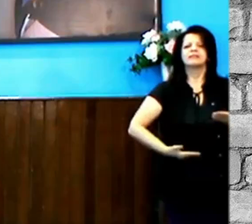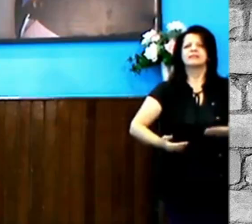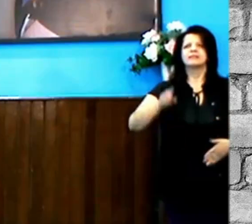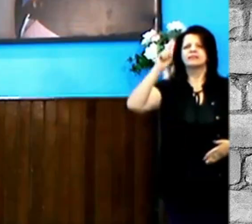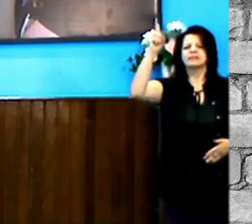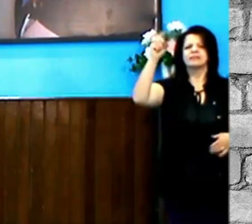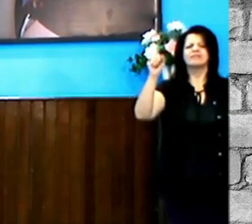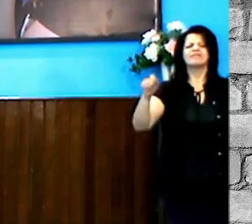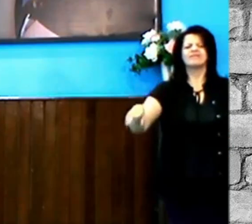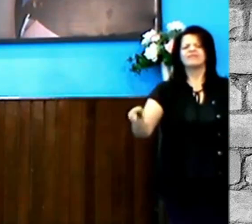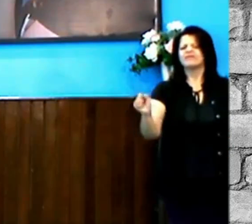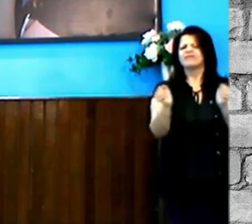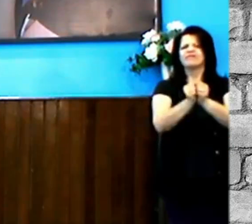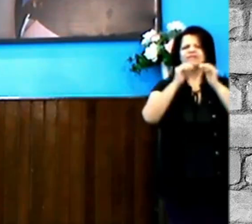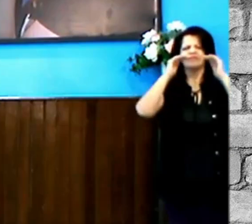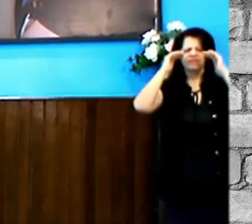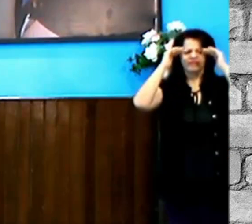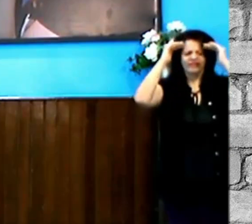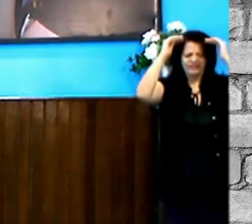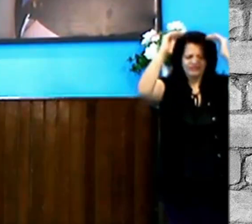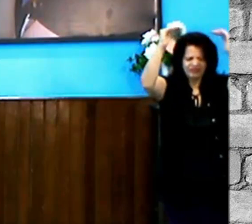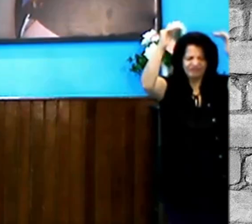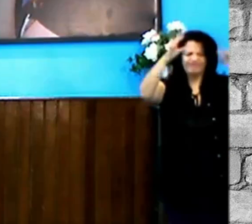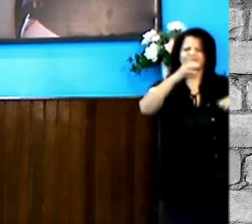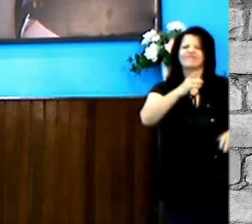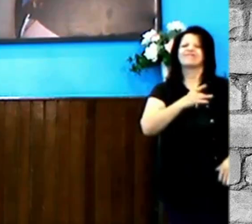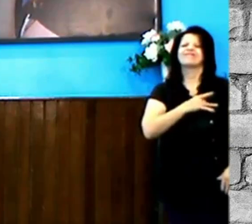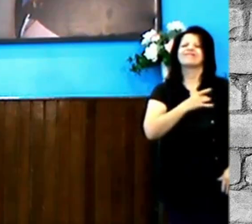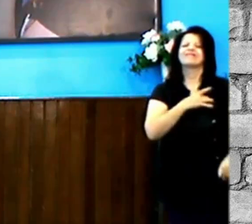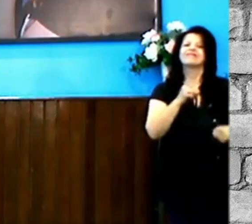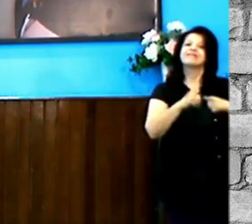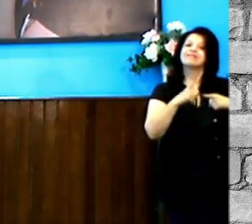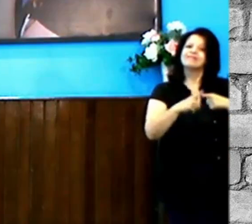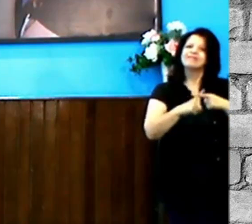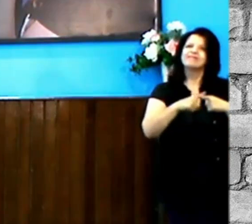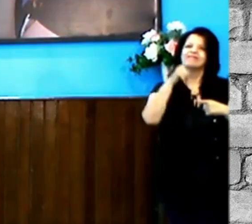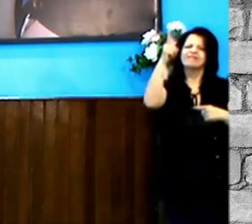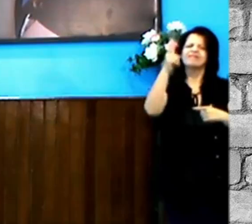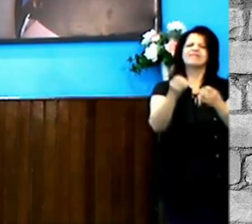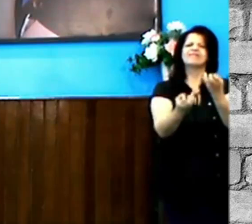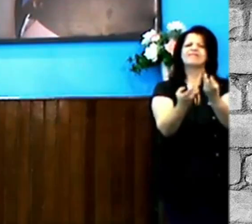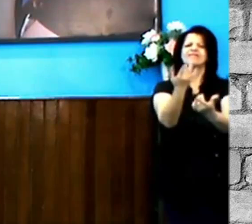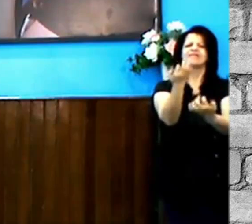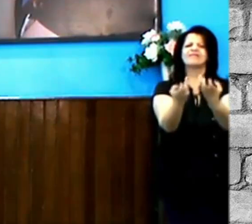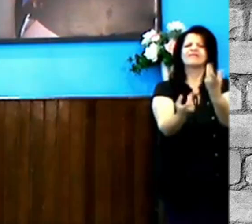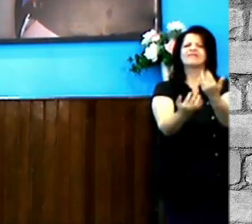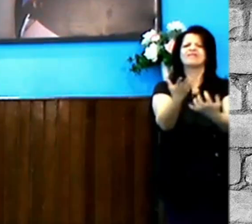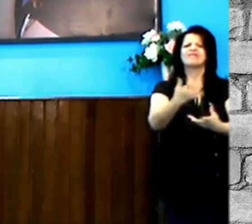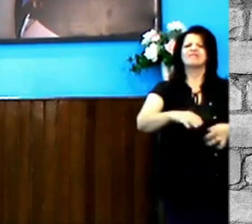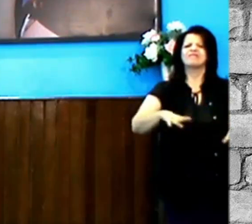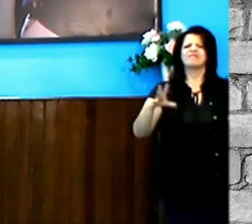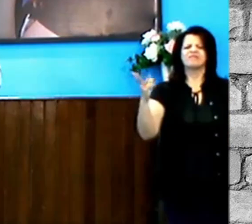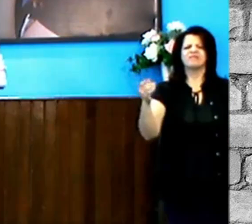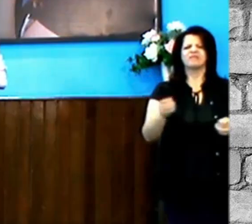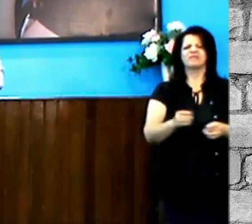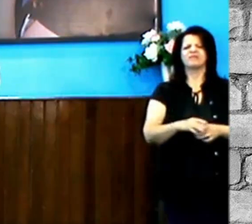reverência e santo temor, porque o nosso Deus é fogo consumidor. Essa última parte